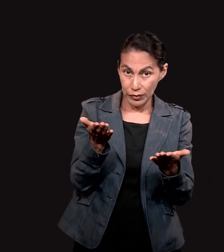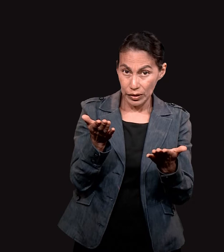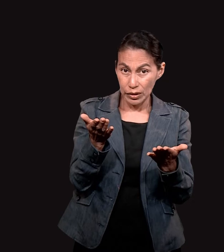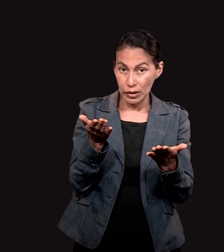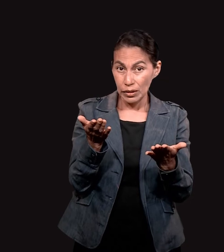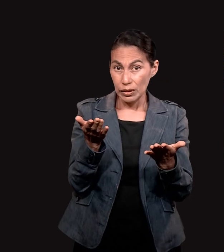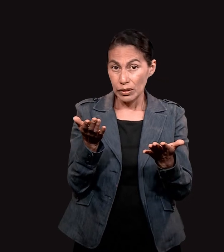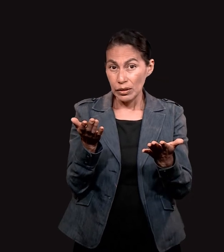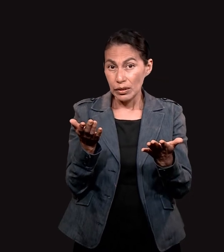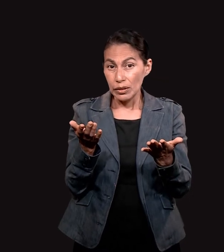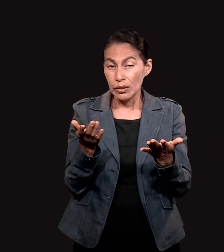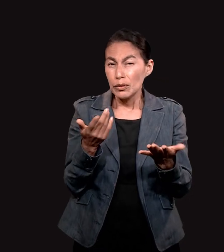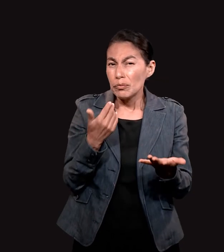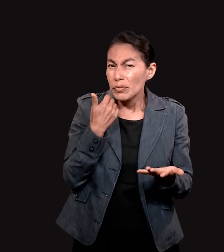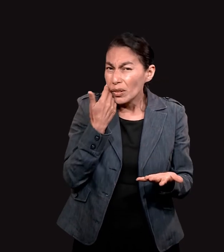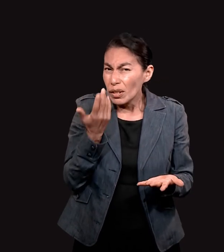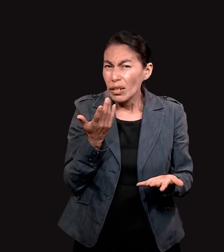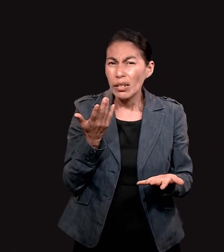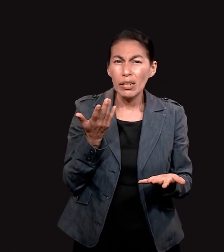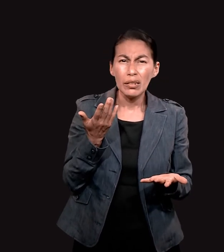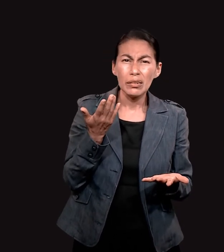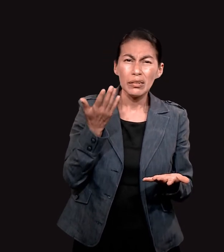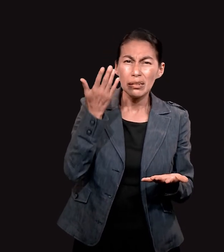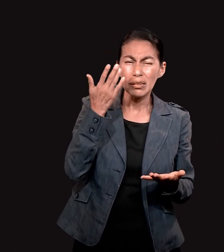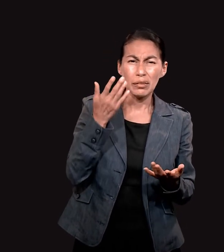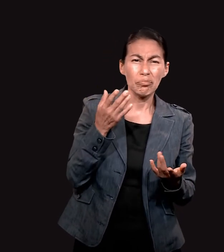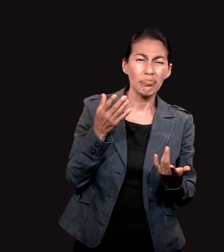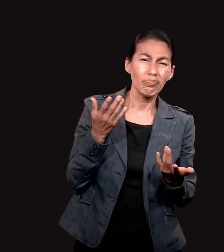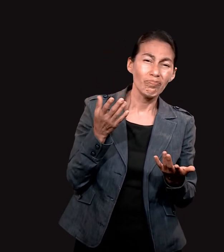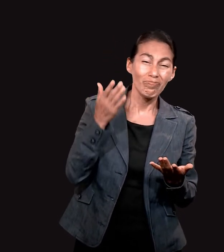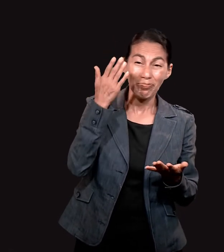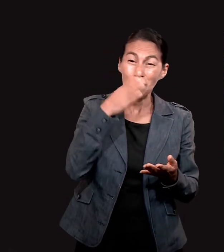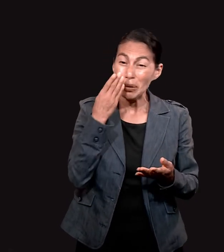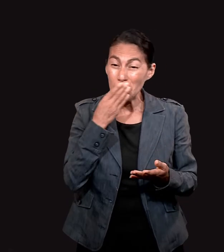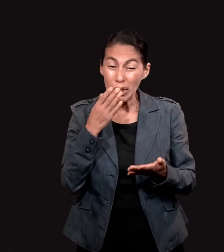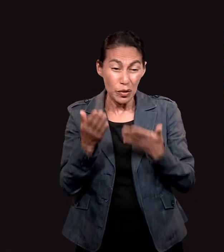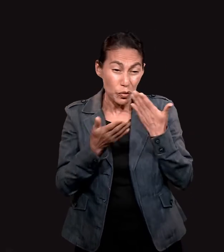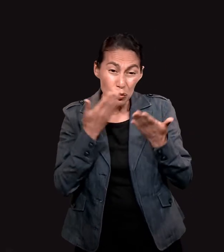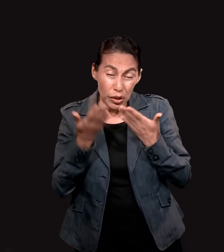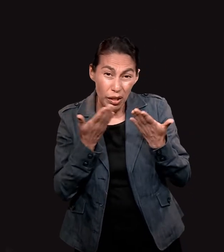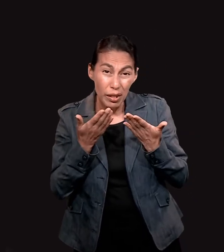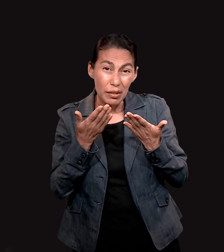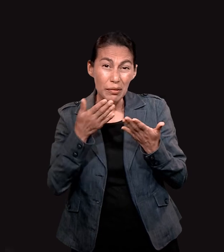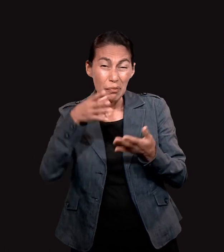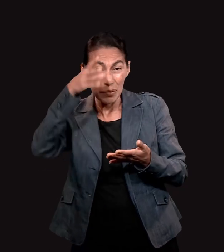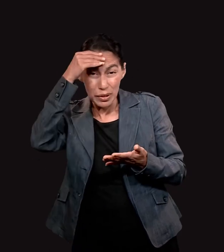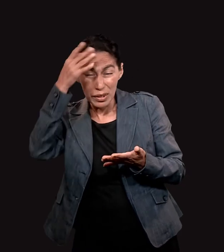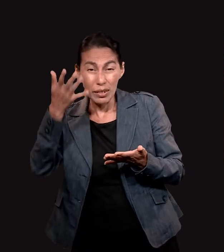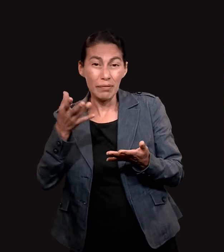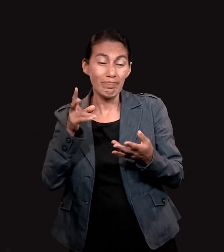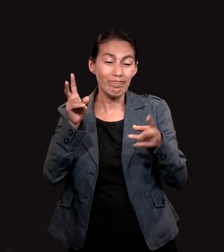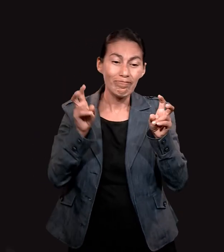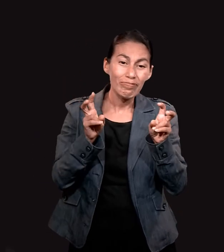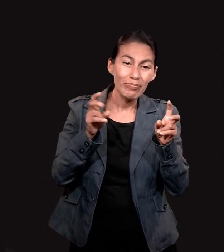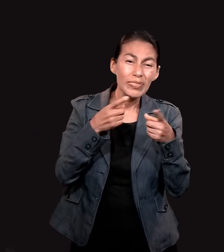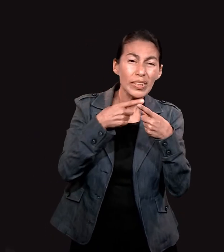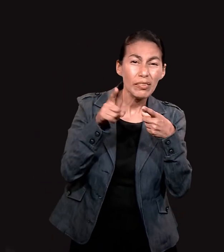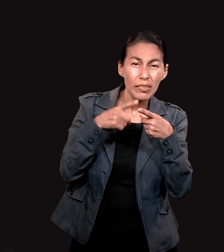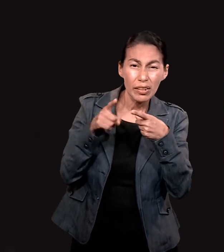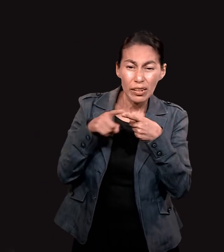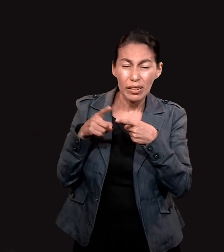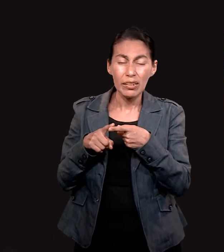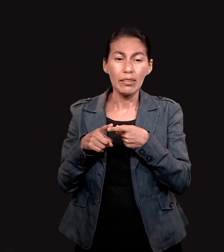si tienes la inquietud, el deseo, la curiosidad de saber más acerca de la Biblia, de los temas